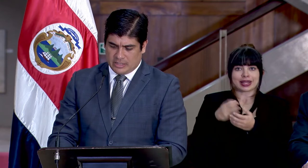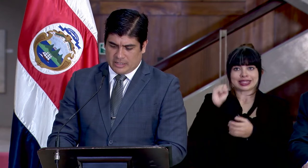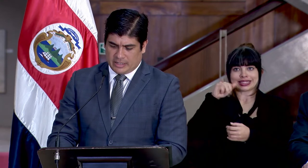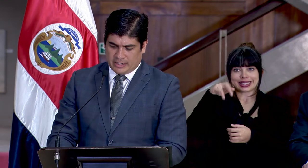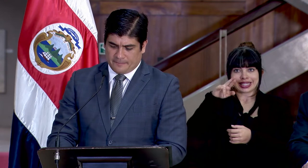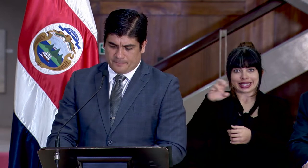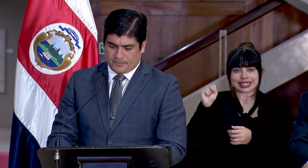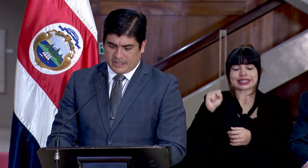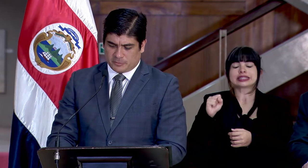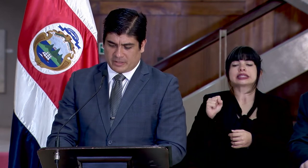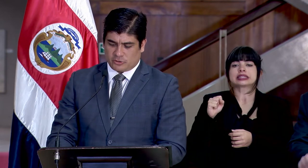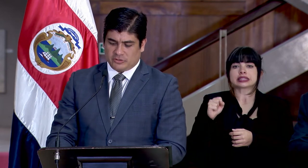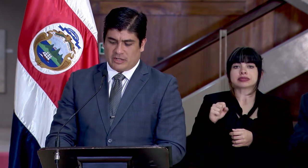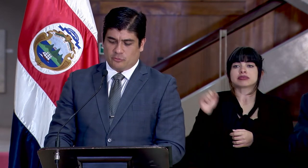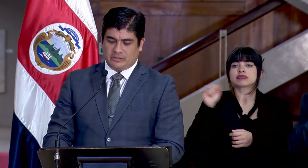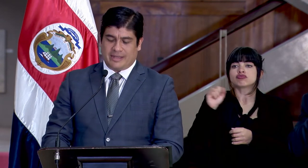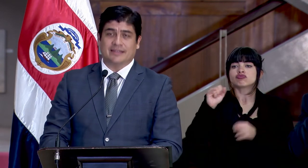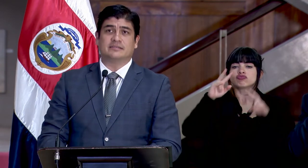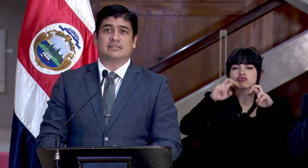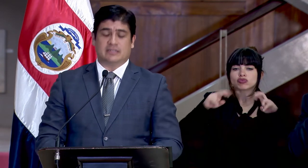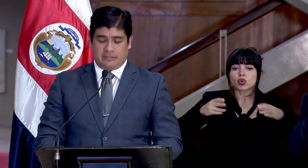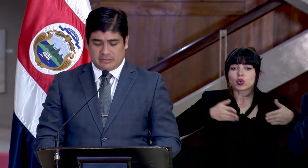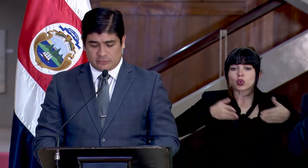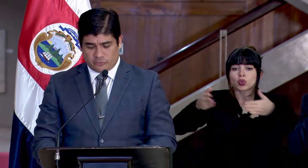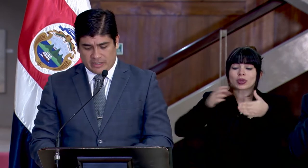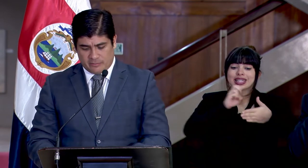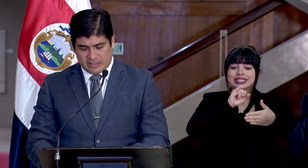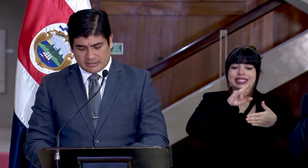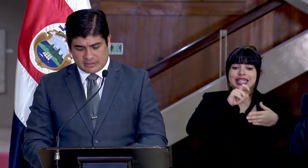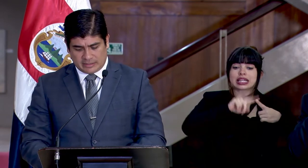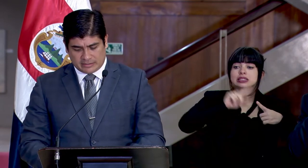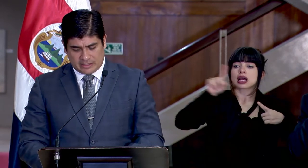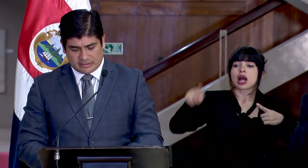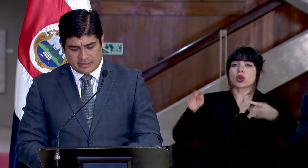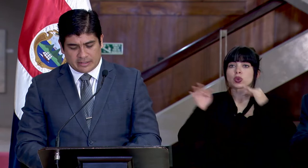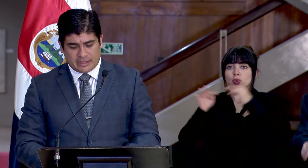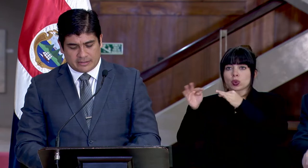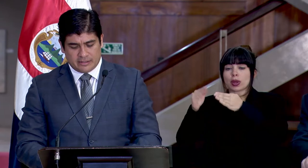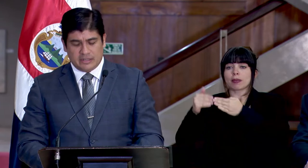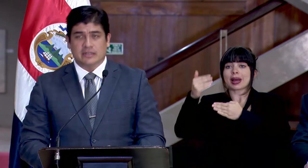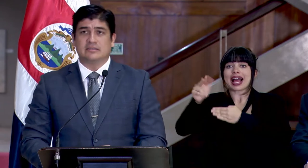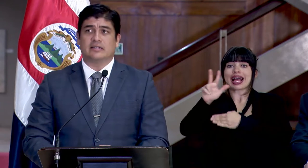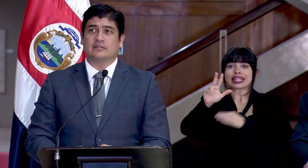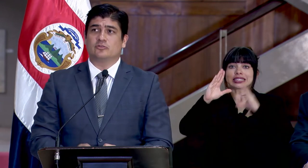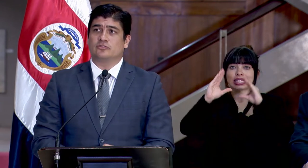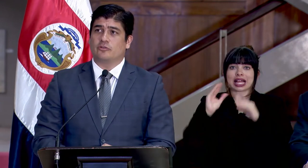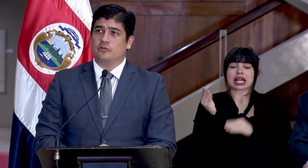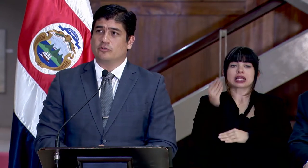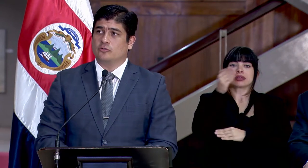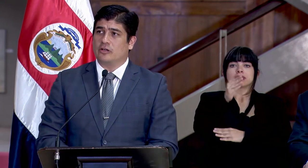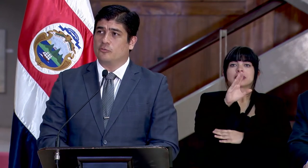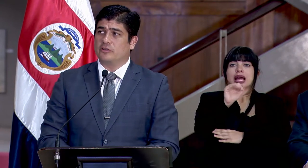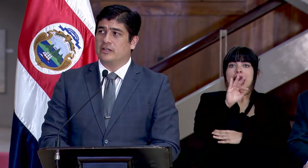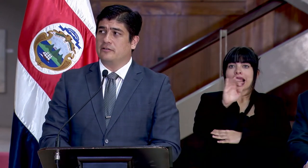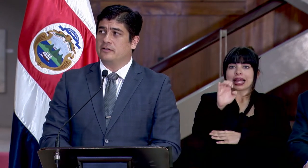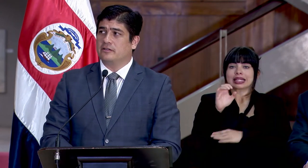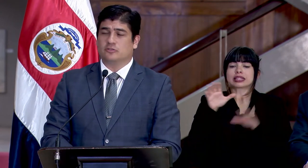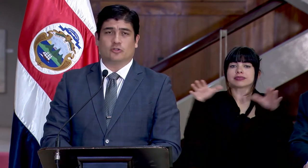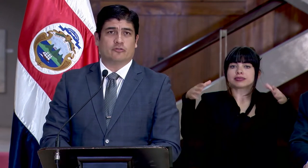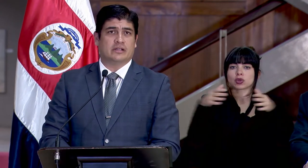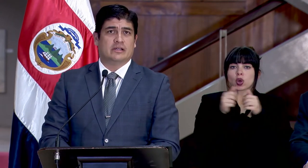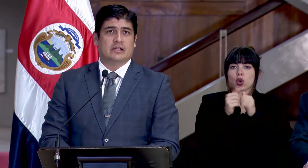estaremos en inspección de la ruta entre Siquirres y Turrialba, y a las 3 de la tarde en el CATIE estaremos reunidos con la